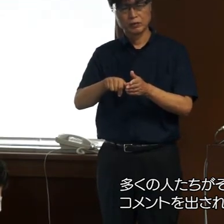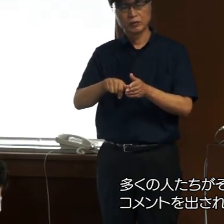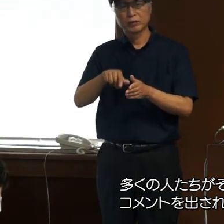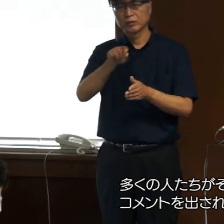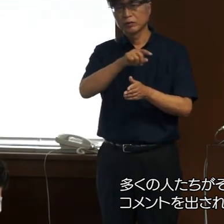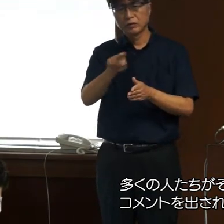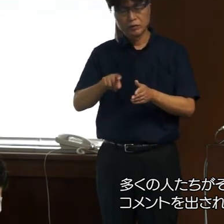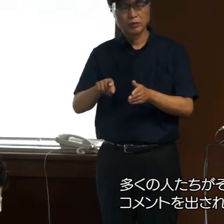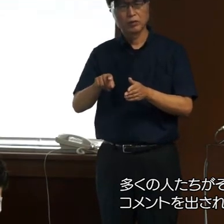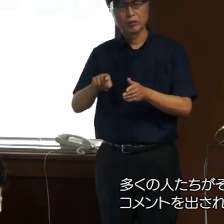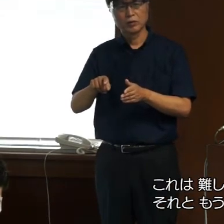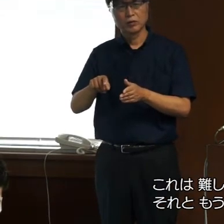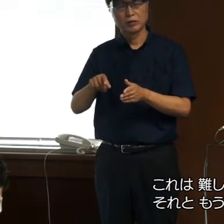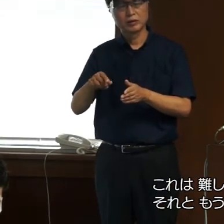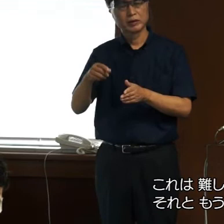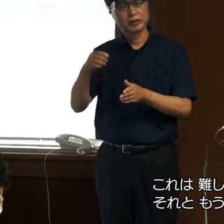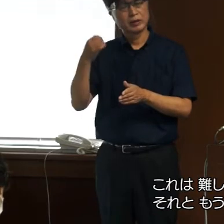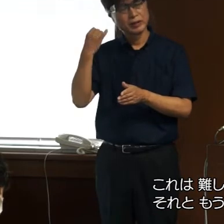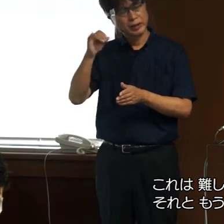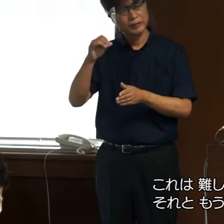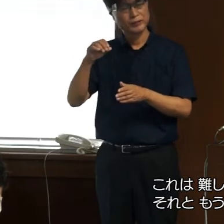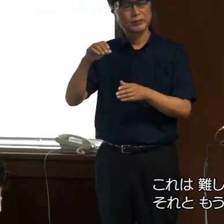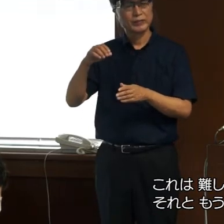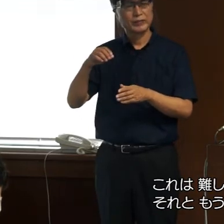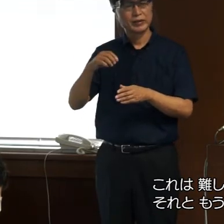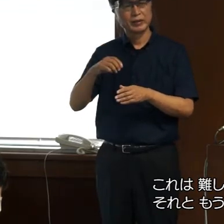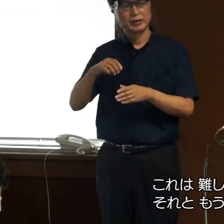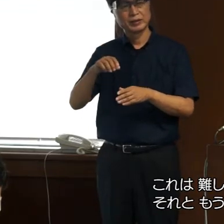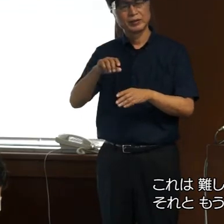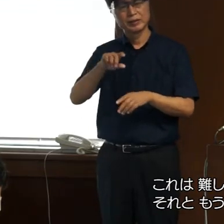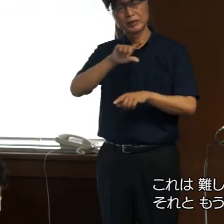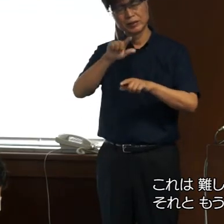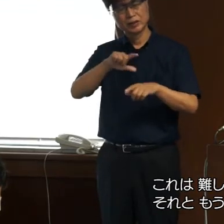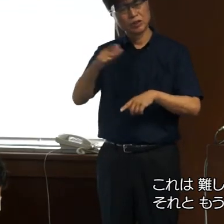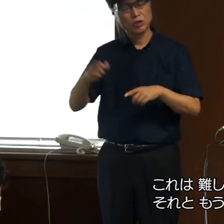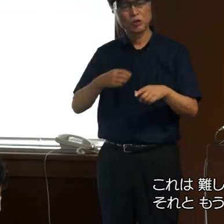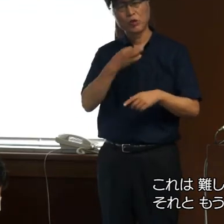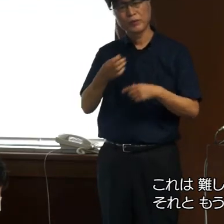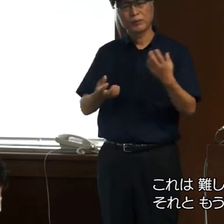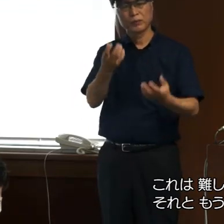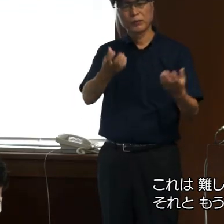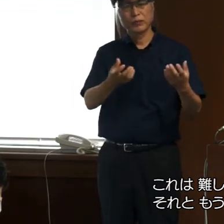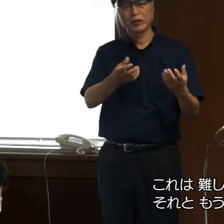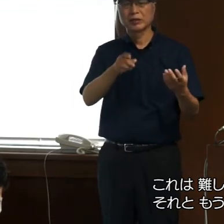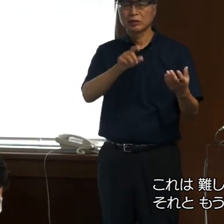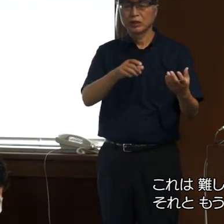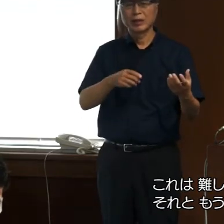されるということになるので、これ難しいなって思いました。それともう一つは